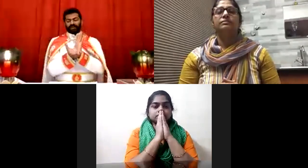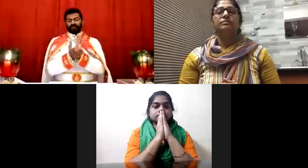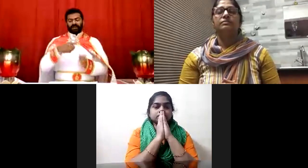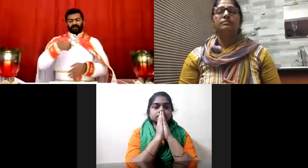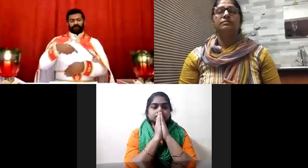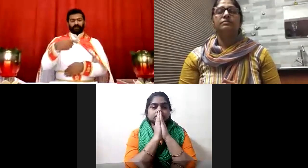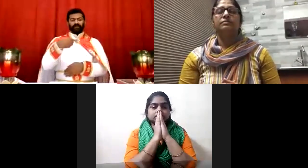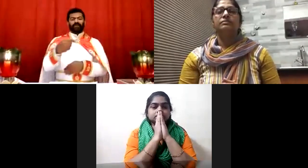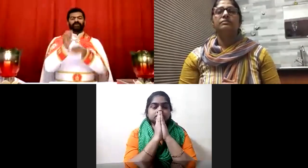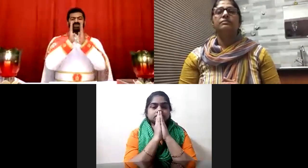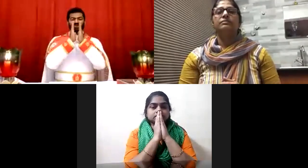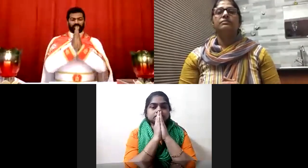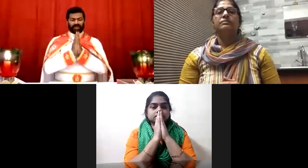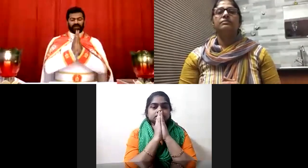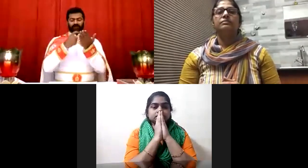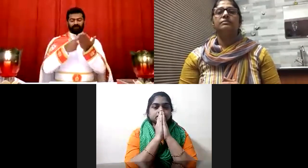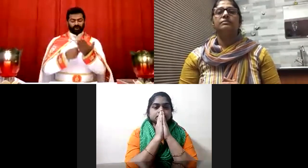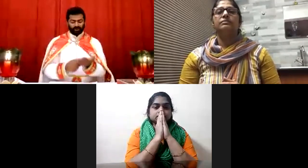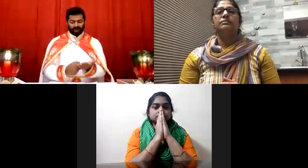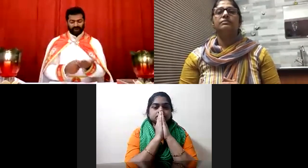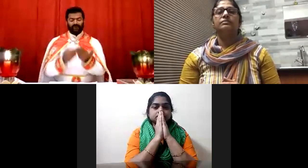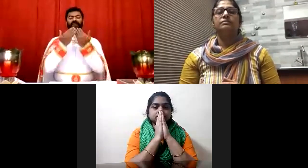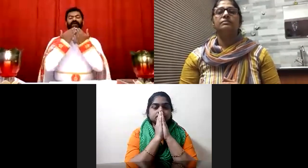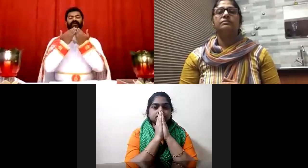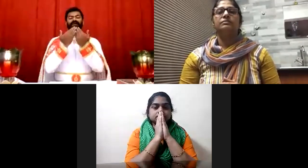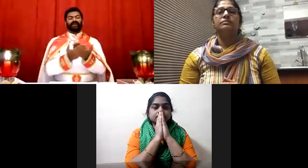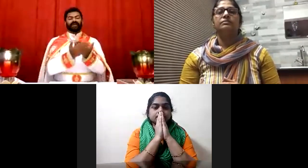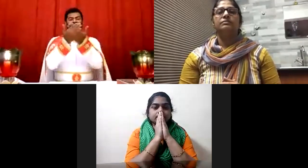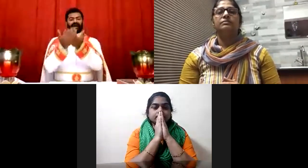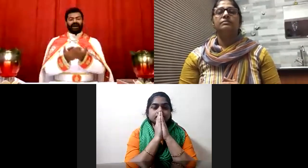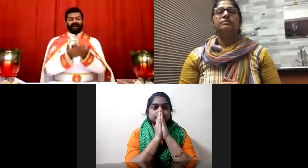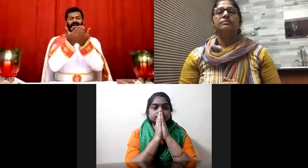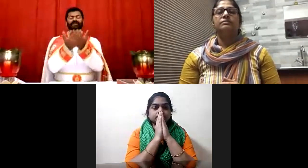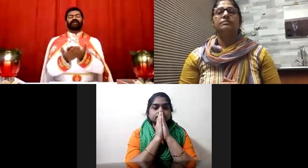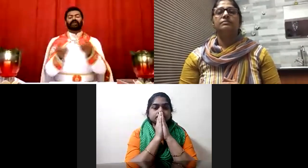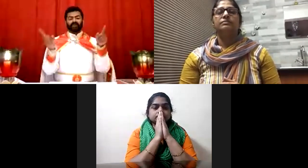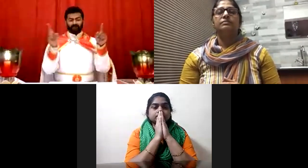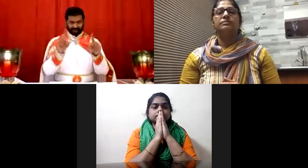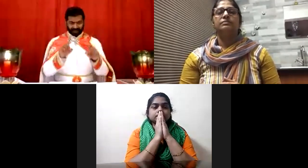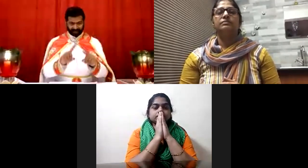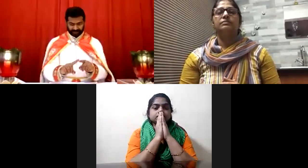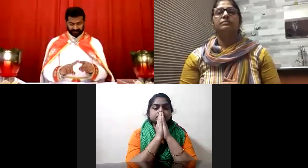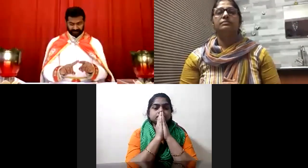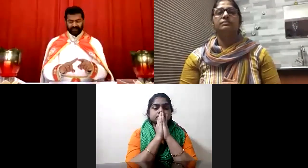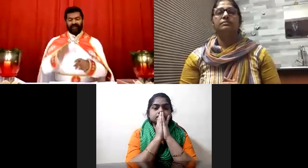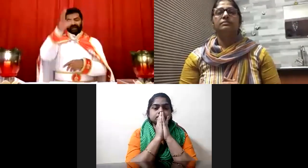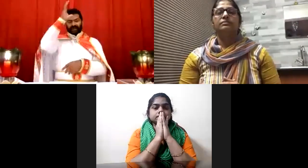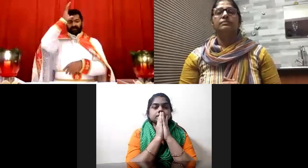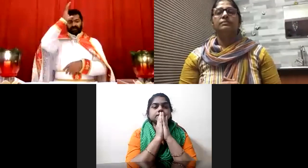ഭൂമിയിലും എപ്പോഴും സ്തുതിയും ബഹുമാനവും കൃതജ്ഞതയും ആരാധനയും